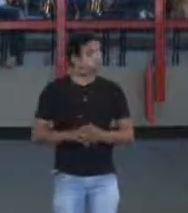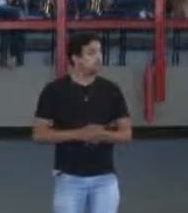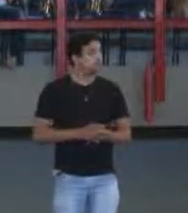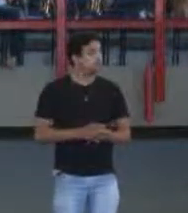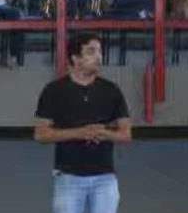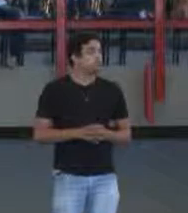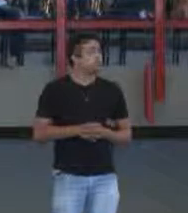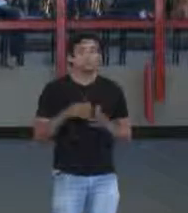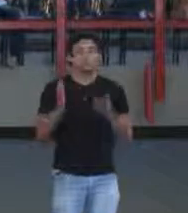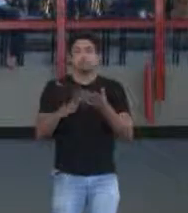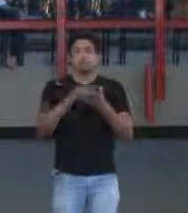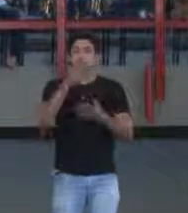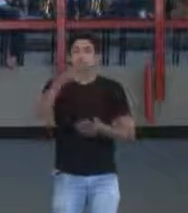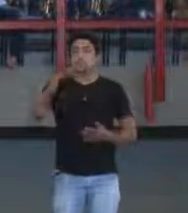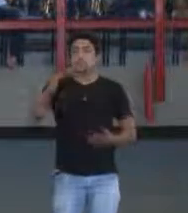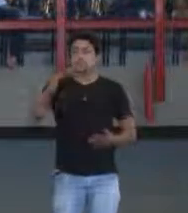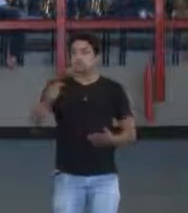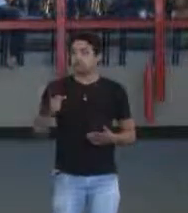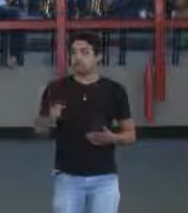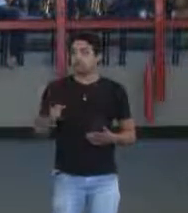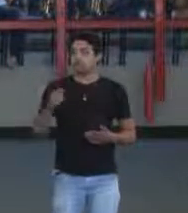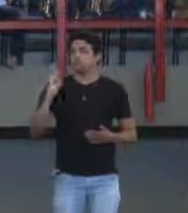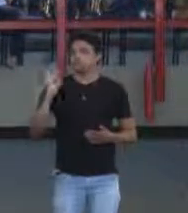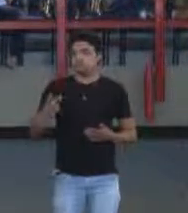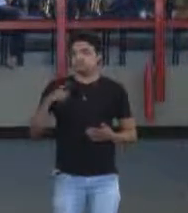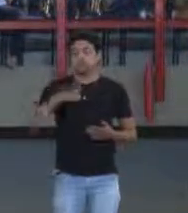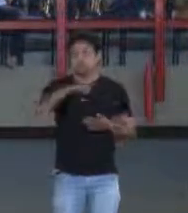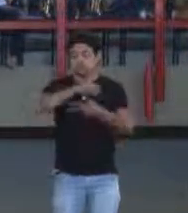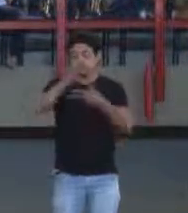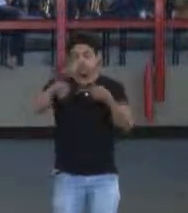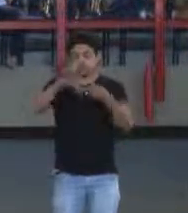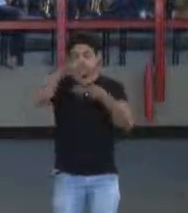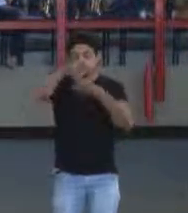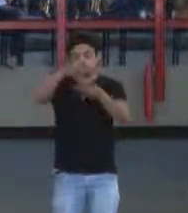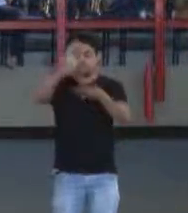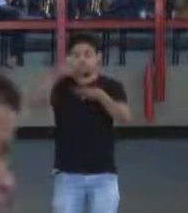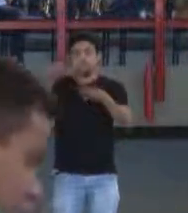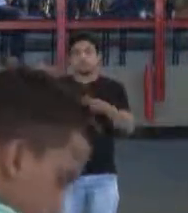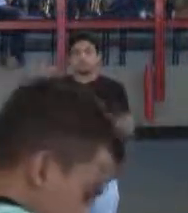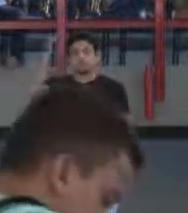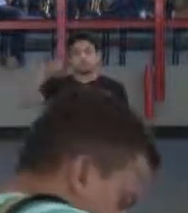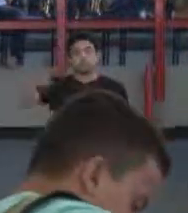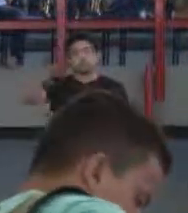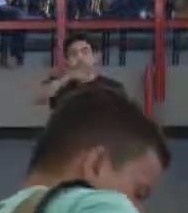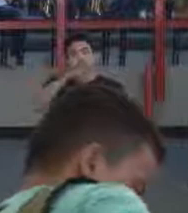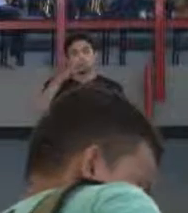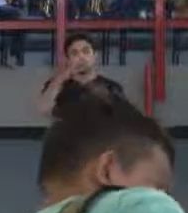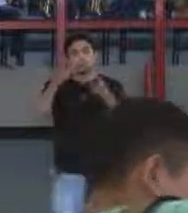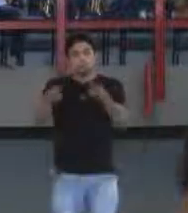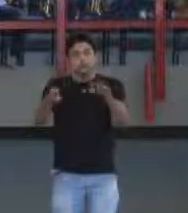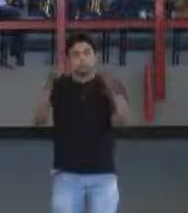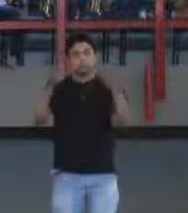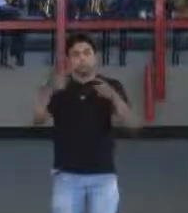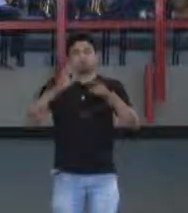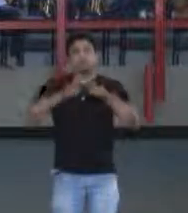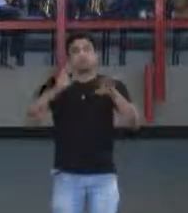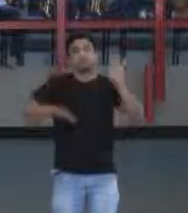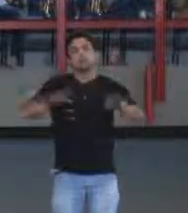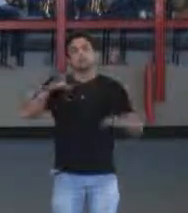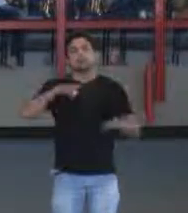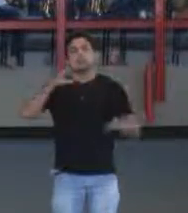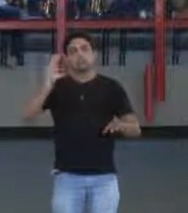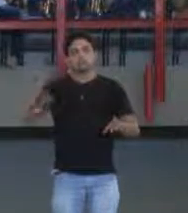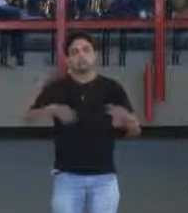ainda na página 37, questão que caiu no Enem. É muito importante vocês observarem isso. Às vezes